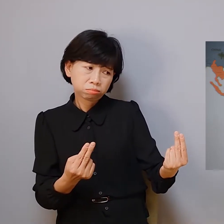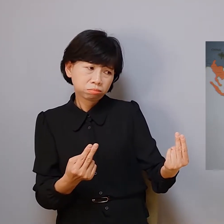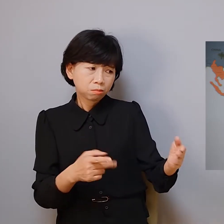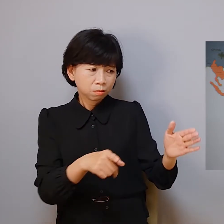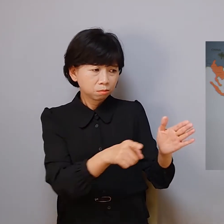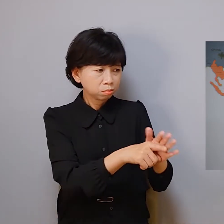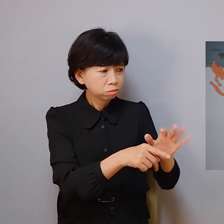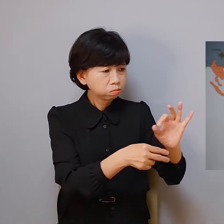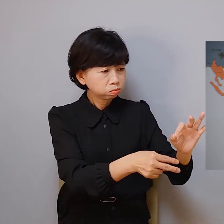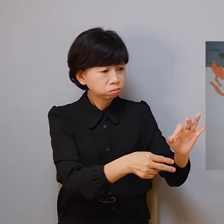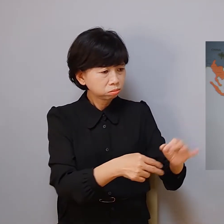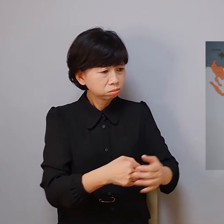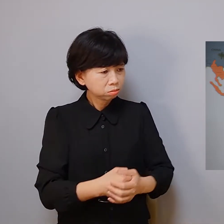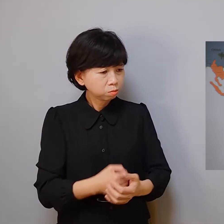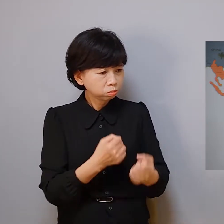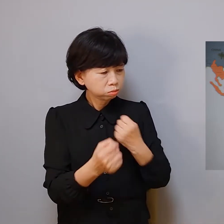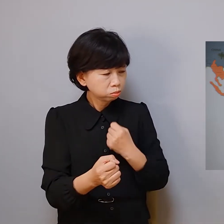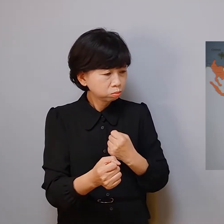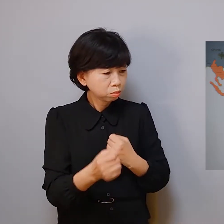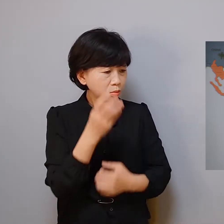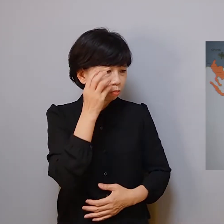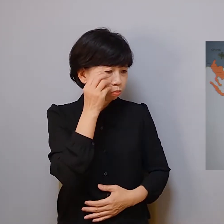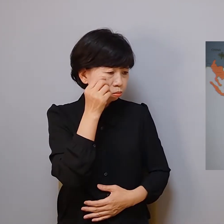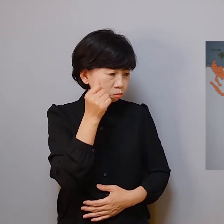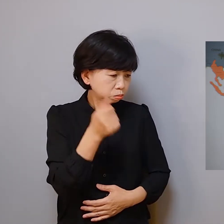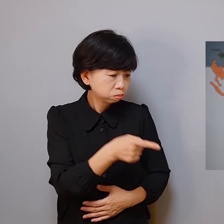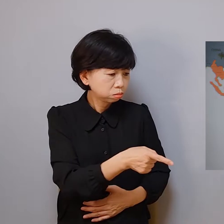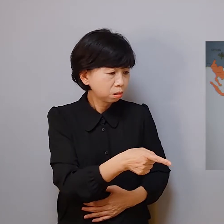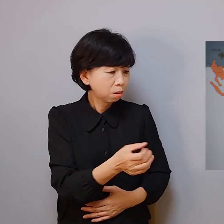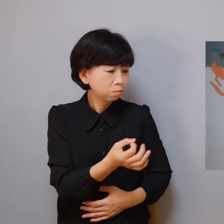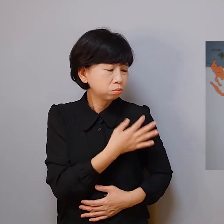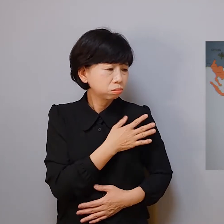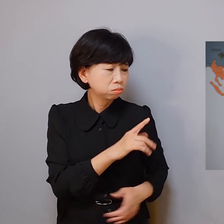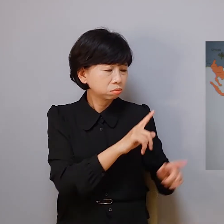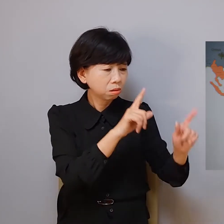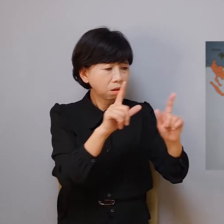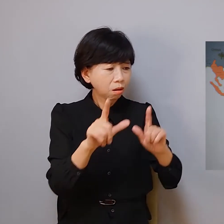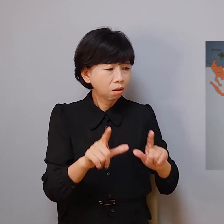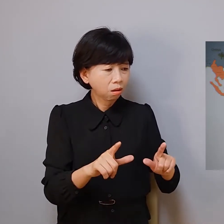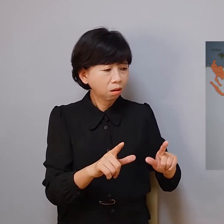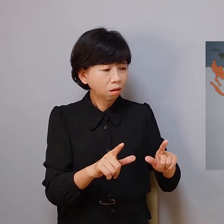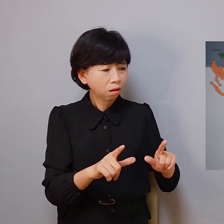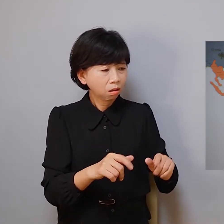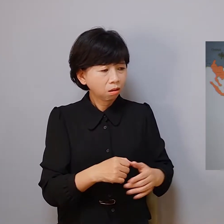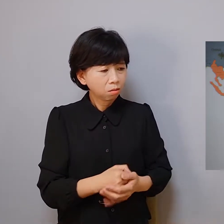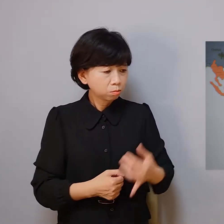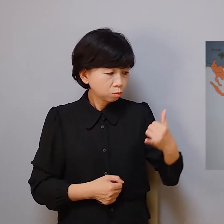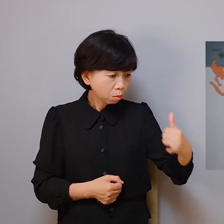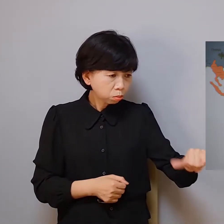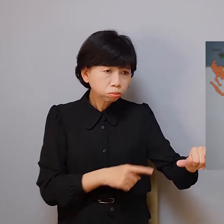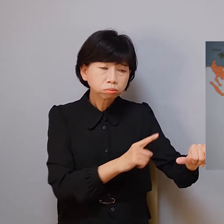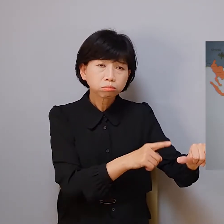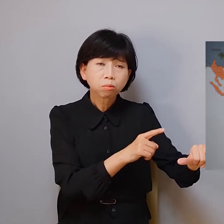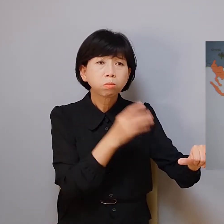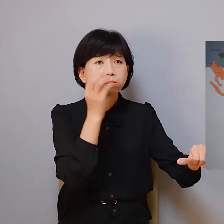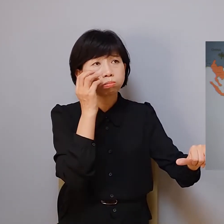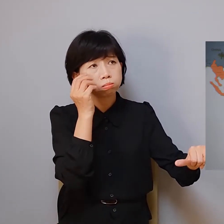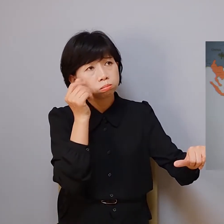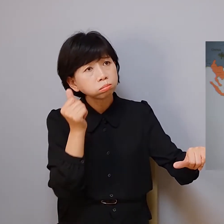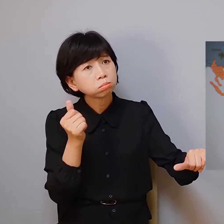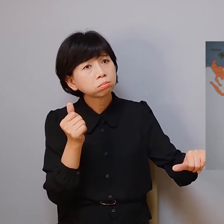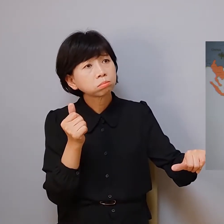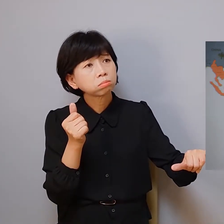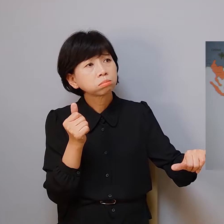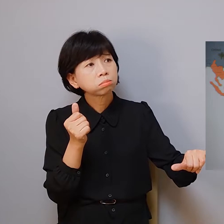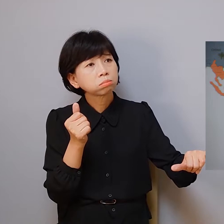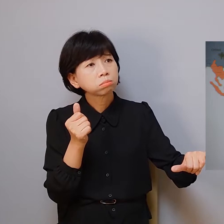신앙이 없는 것 같은데 뭘 저렇게 잘 먹고 잘 사는지, 자식은 어떻게 저렇게 잘